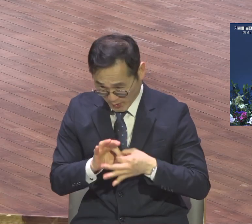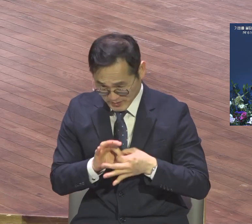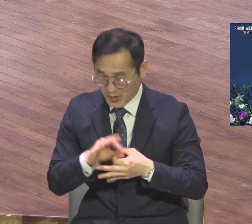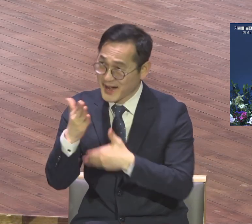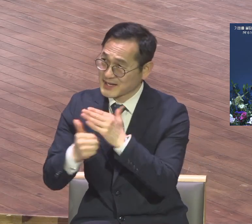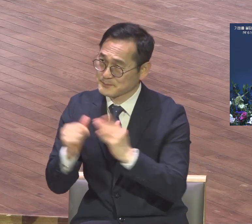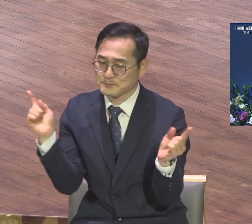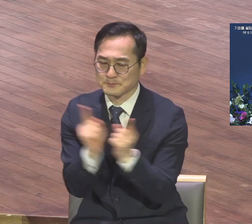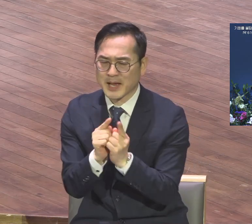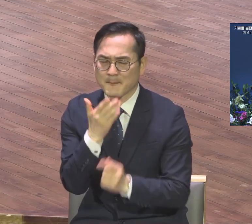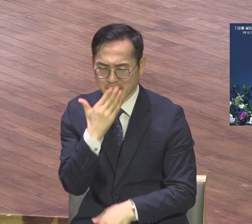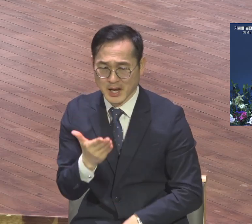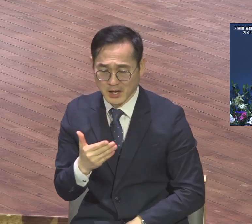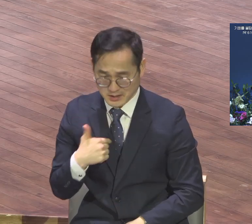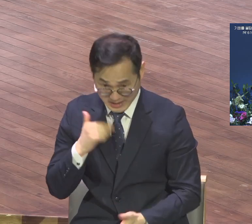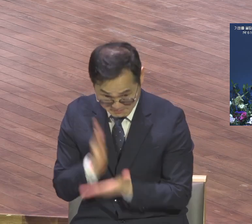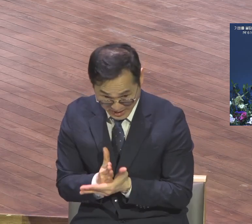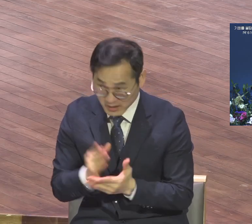말미암지 않고 아버지 갈 데 없다.